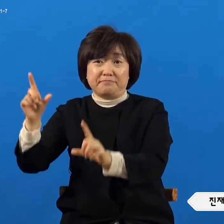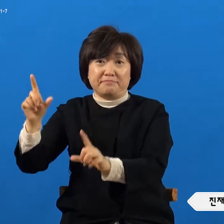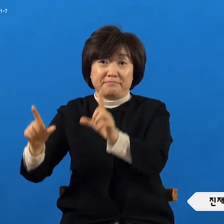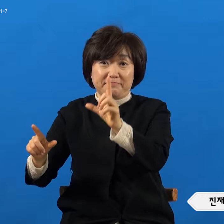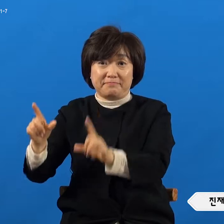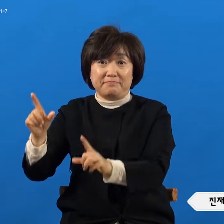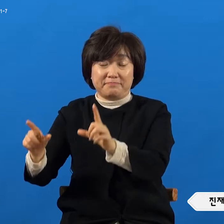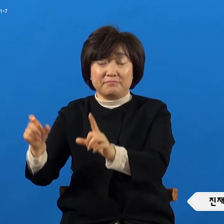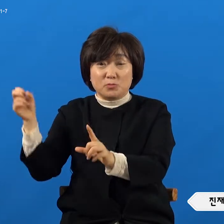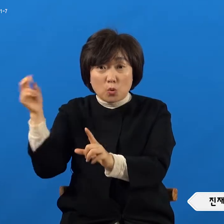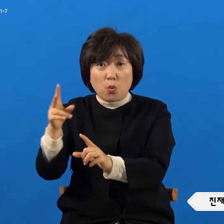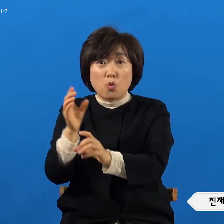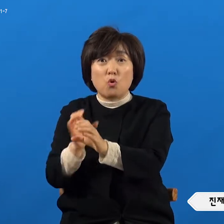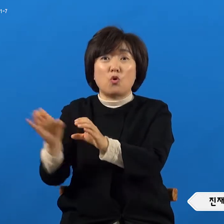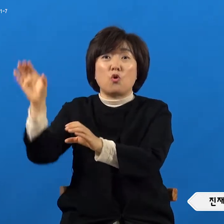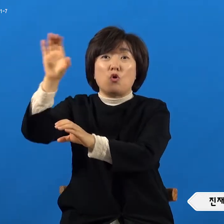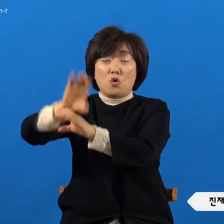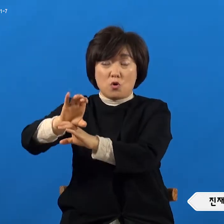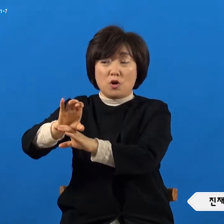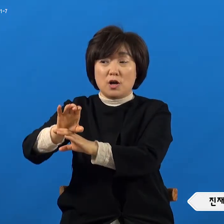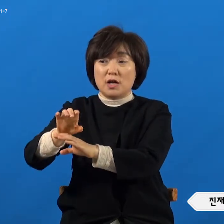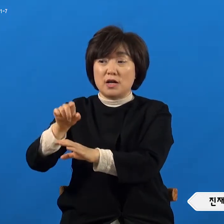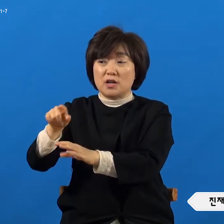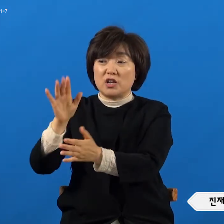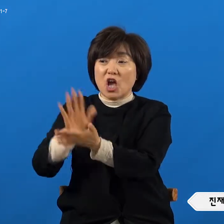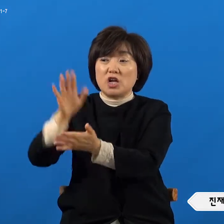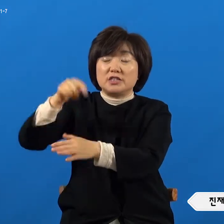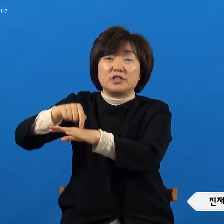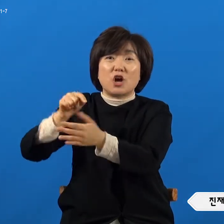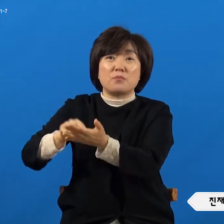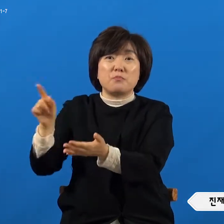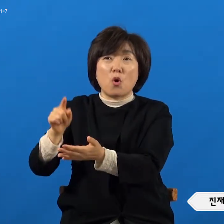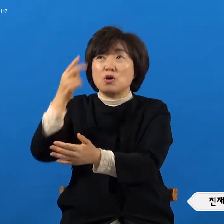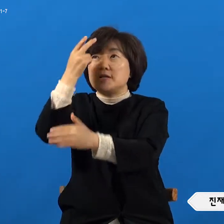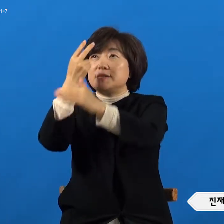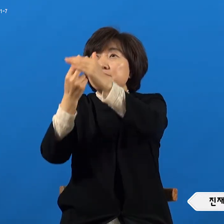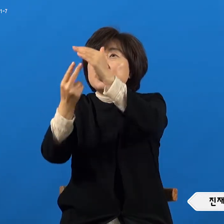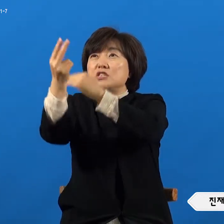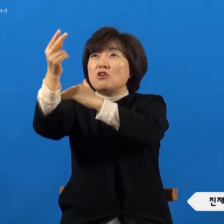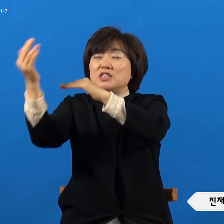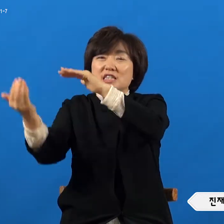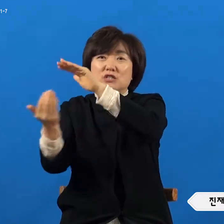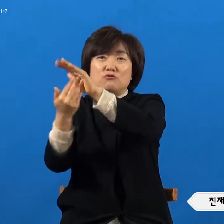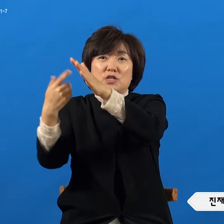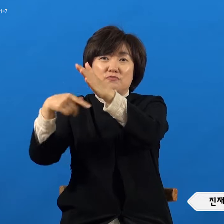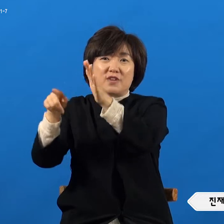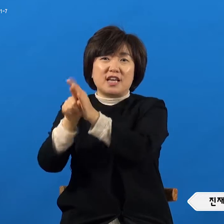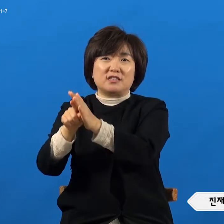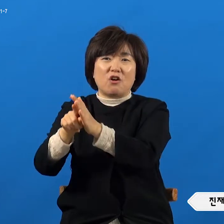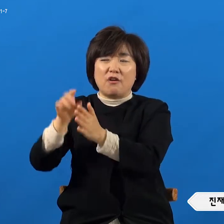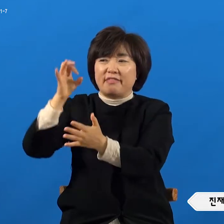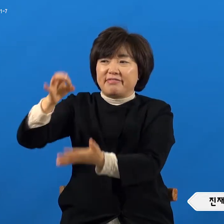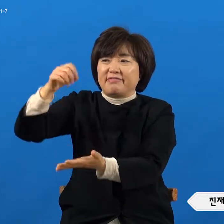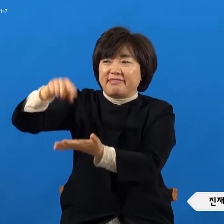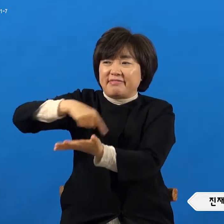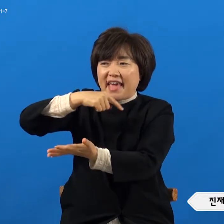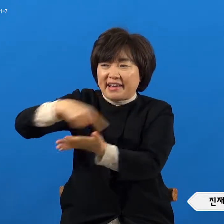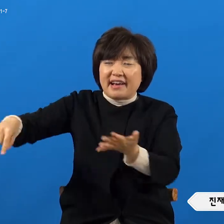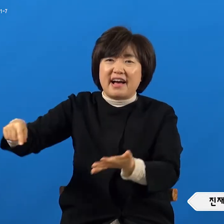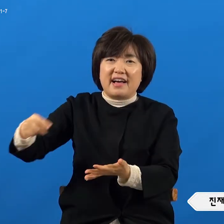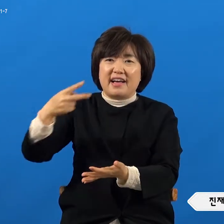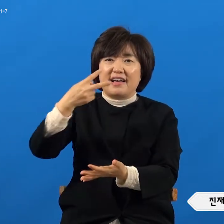아니라 여기서 이야기하는 열정은 바로 그 비전을 이루기 위해서 대가를 치를 수